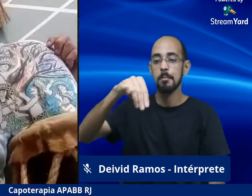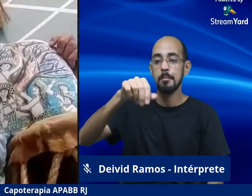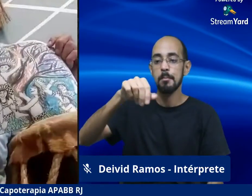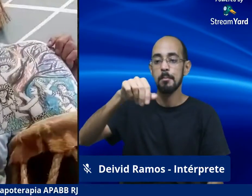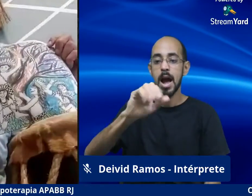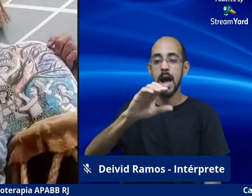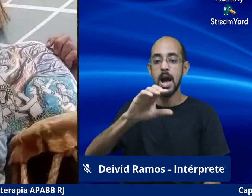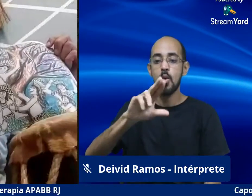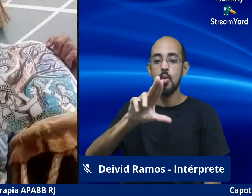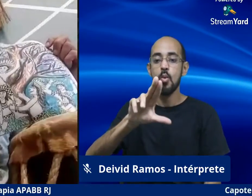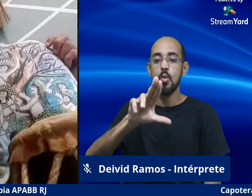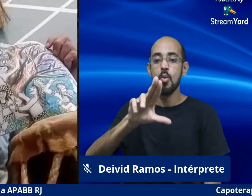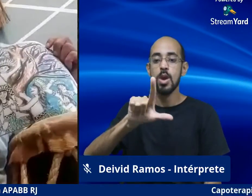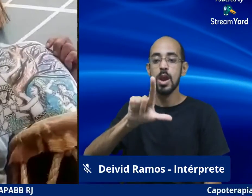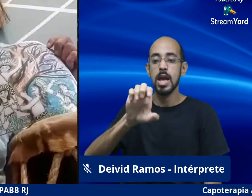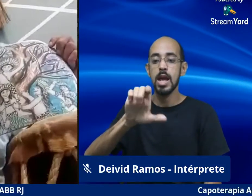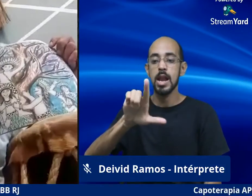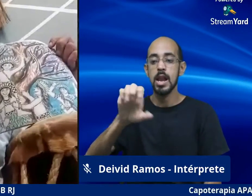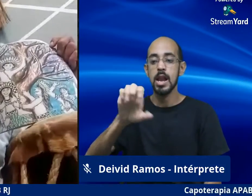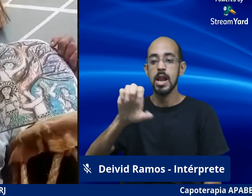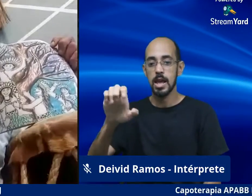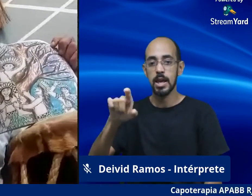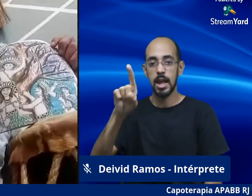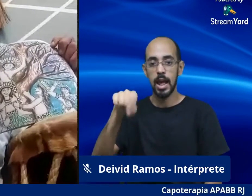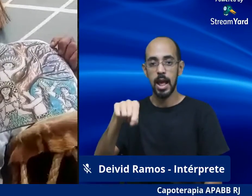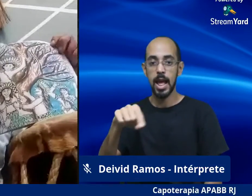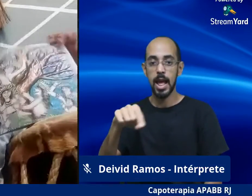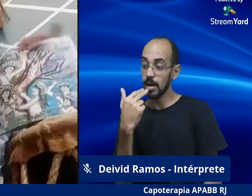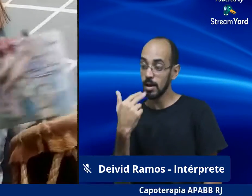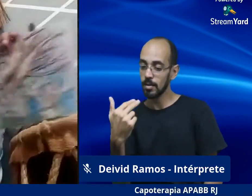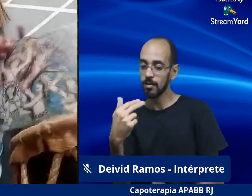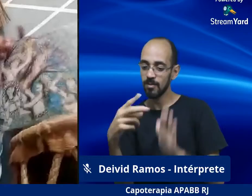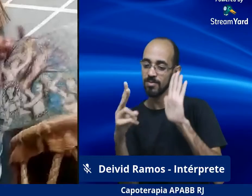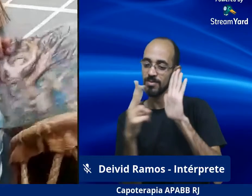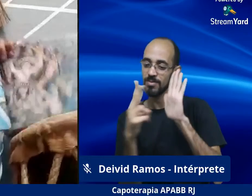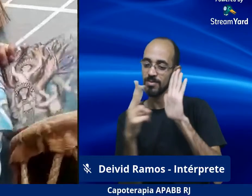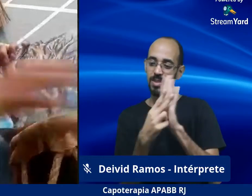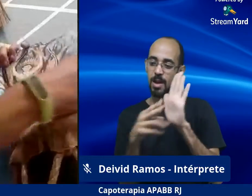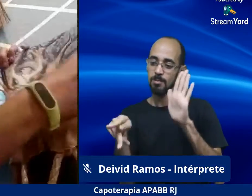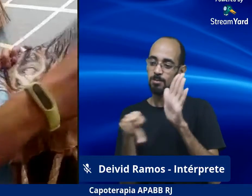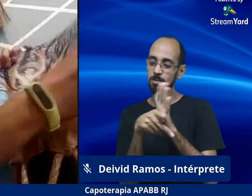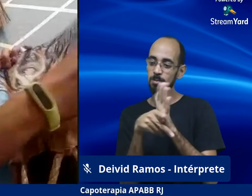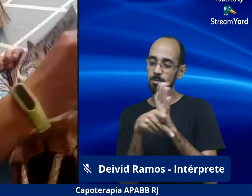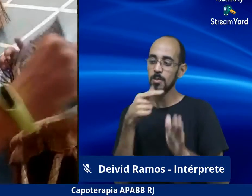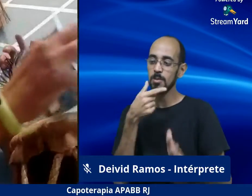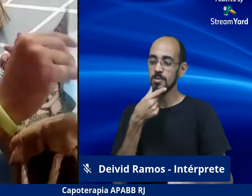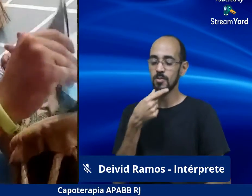nome que vem dos índios, que os índios deram, né, para esse negro.